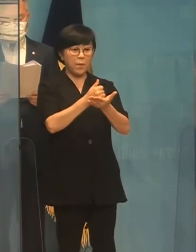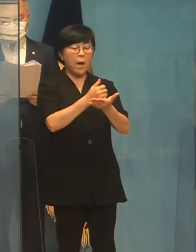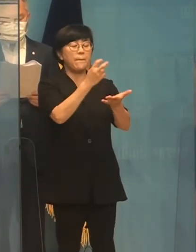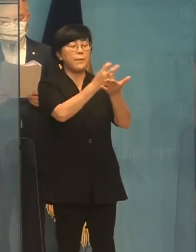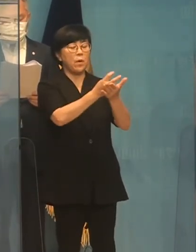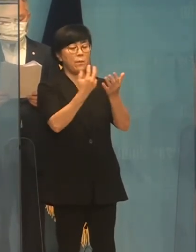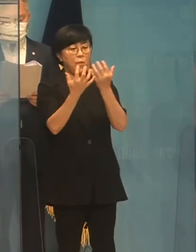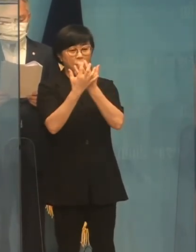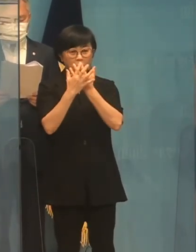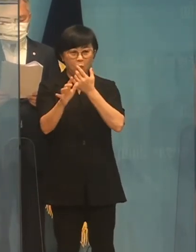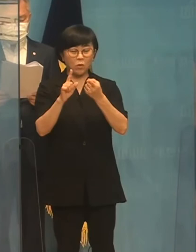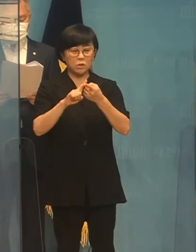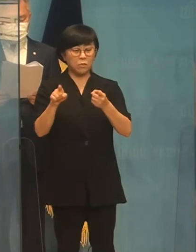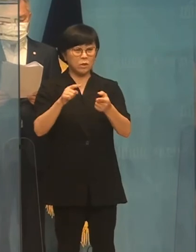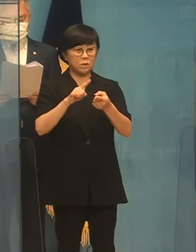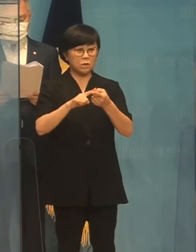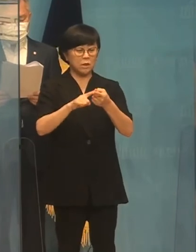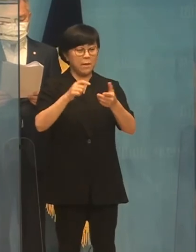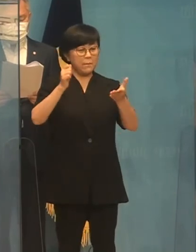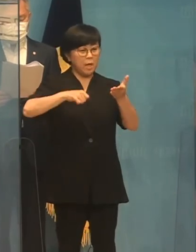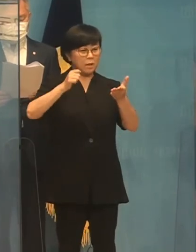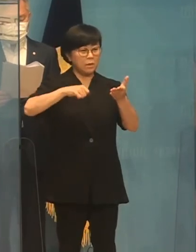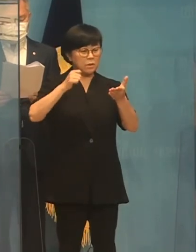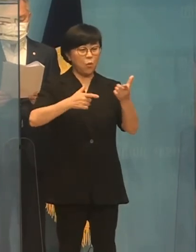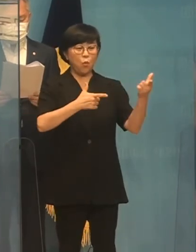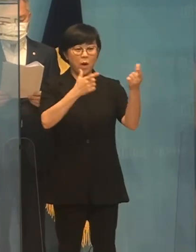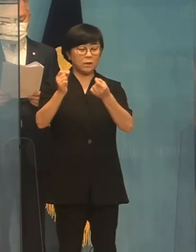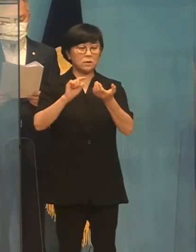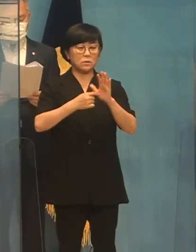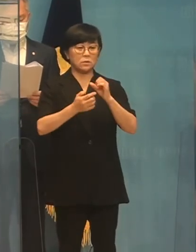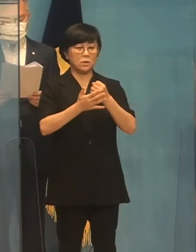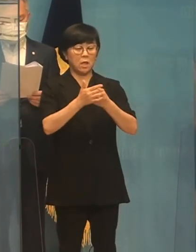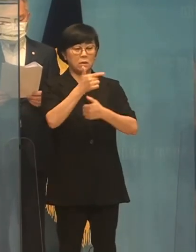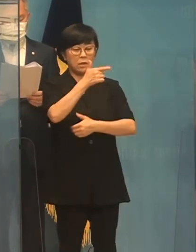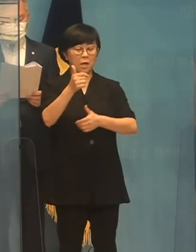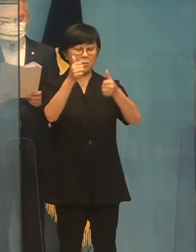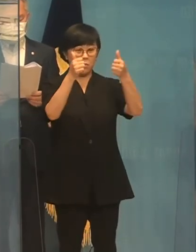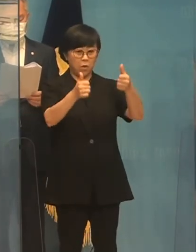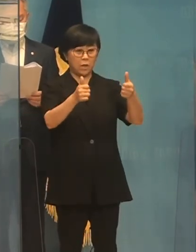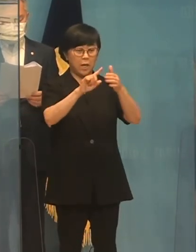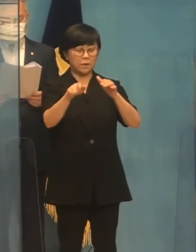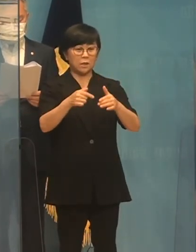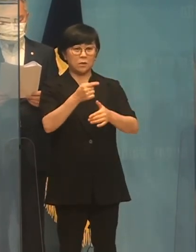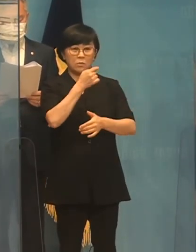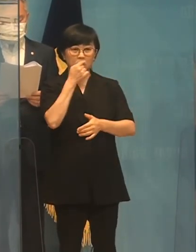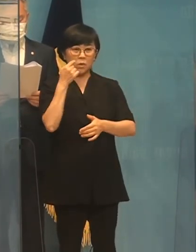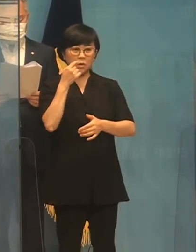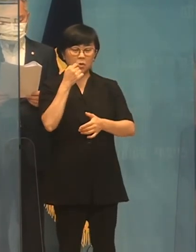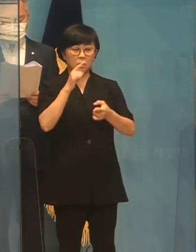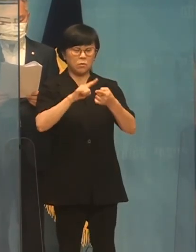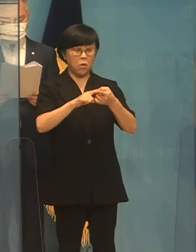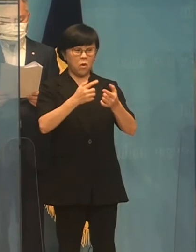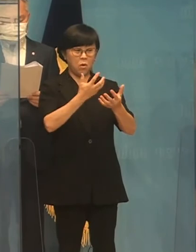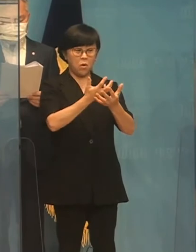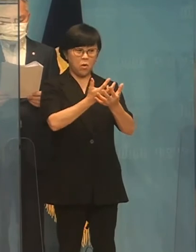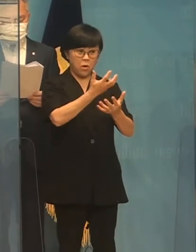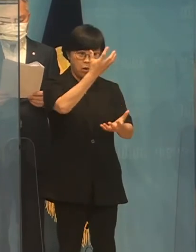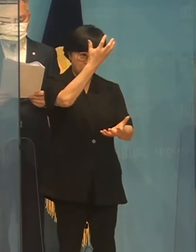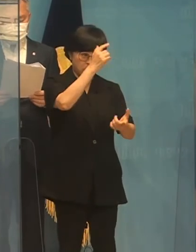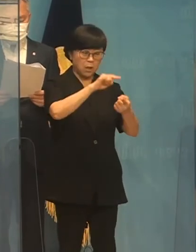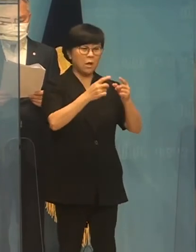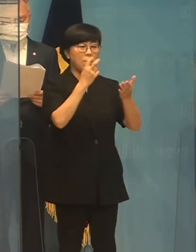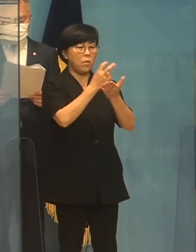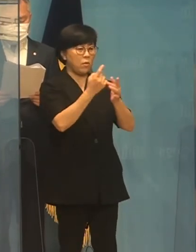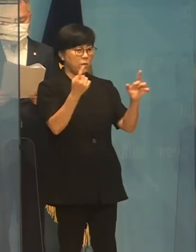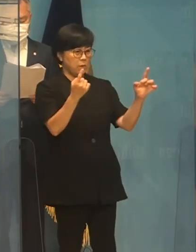법 왜곡죄 신설, 판결서 전면 공개, 대법관을 포함한 법관 증언 등 산적한 사법개혁